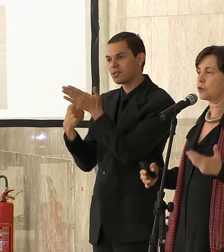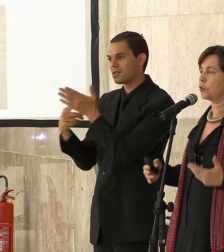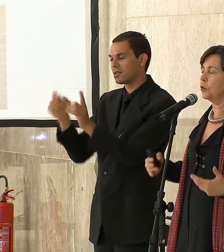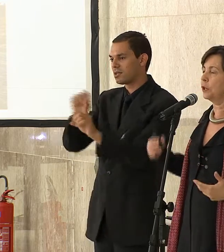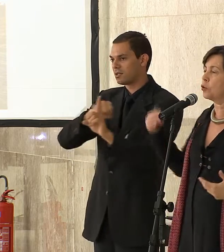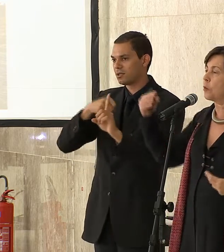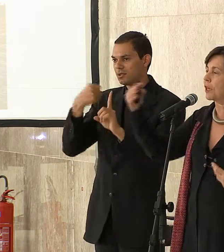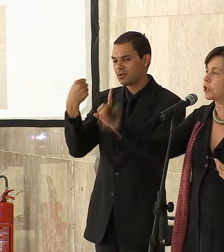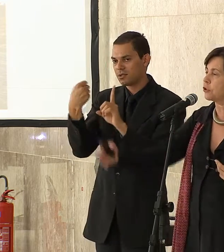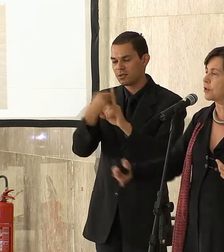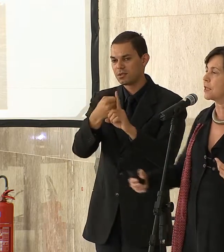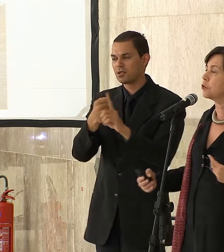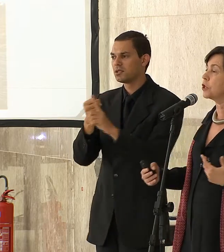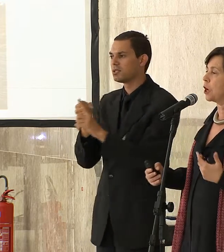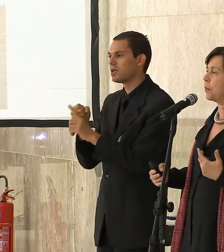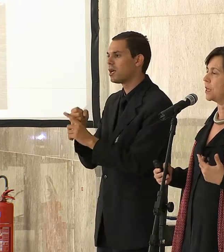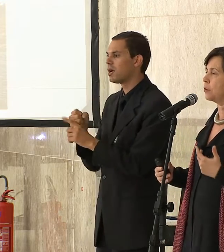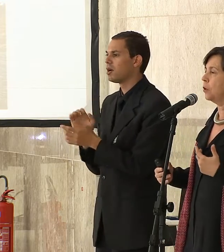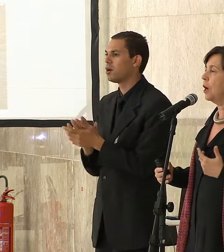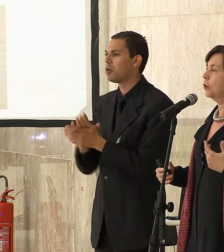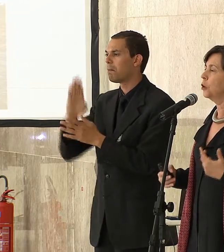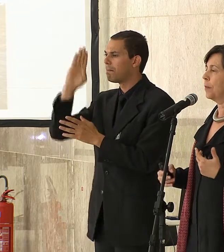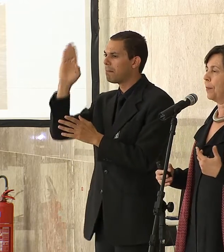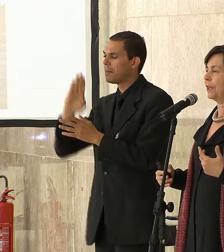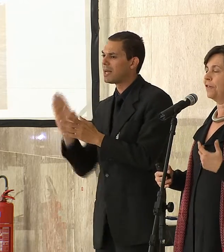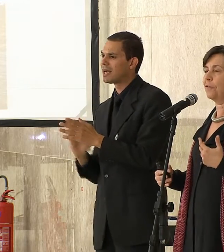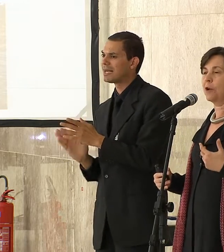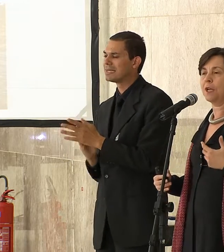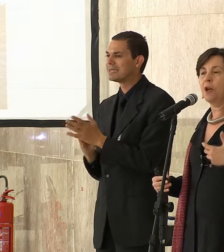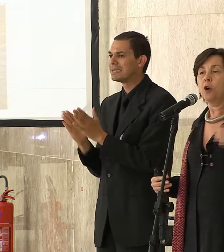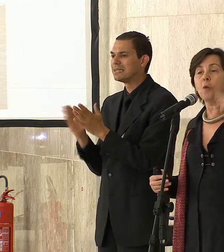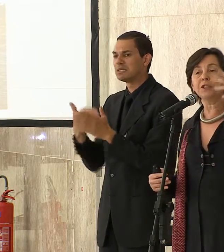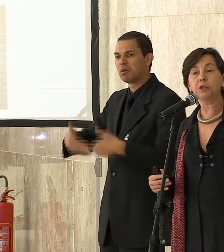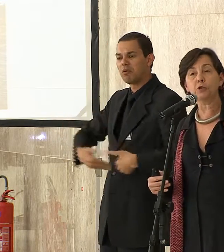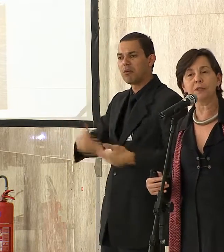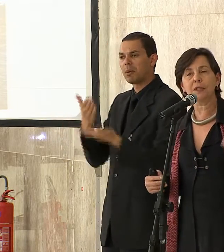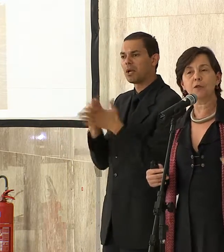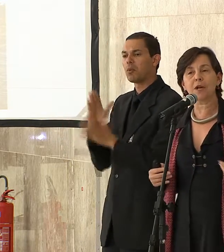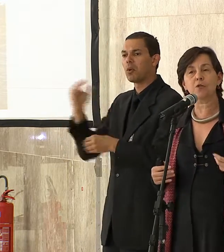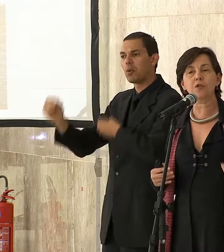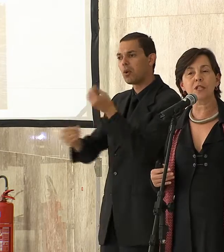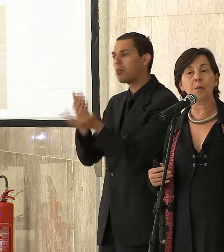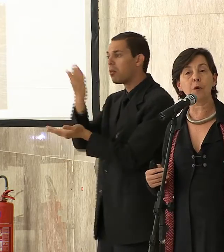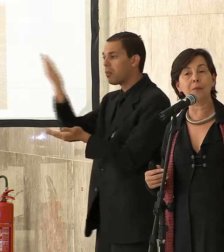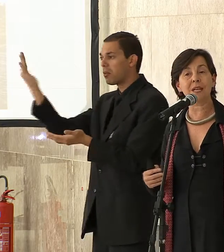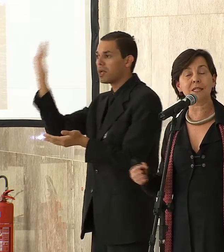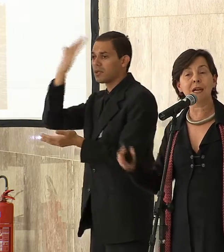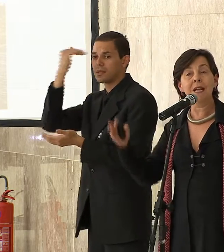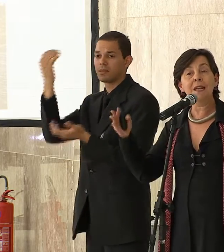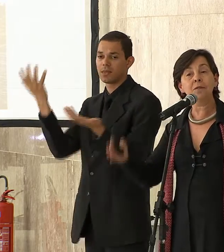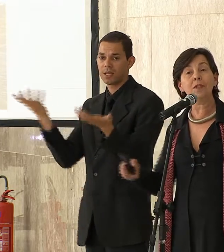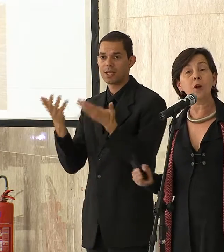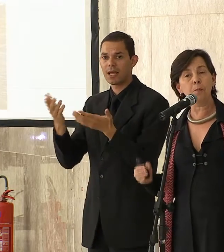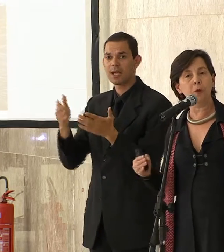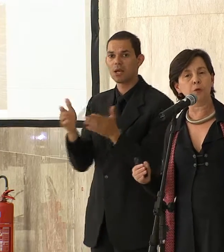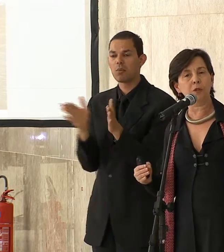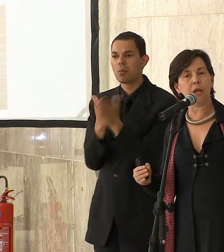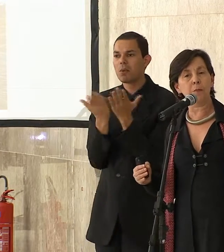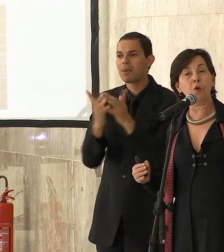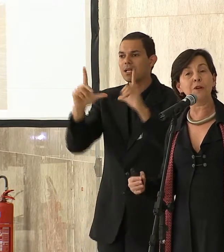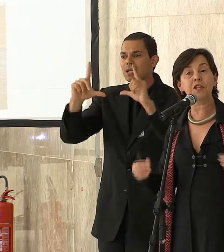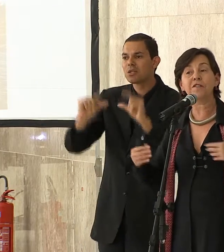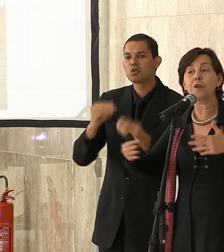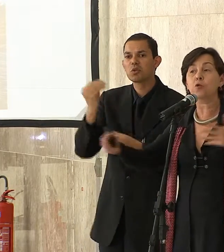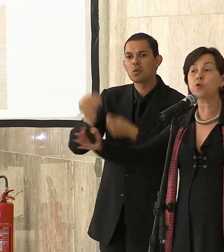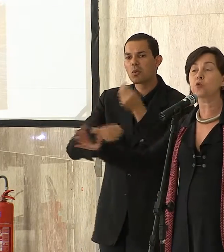social, o cadastro único, como que a gente conseguiu tirar o Brasil do mapa da fome, como a gente conseguiu reduzir a pobreza em tão pouco